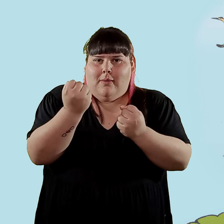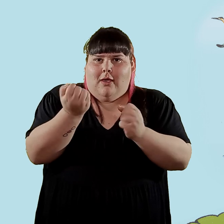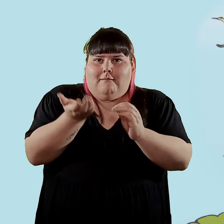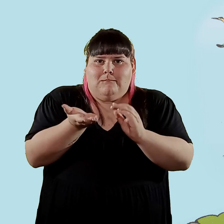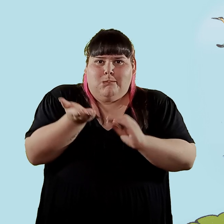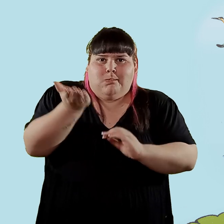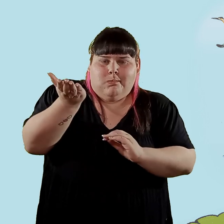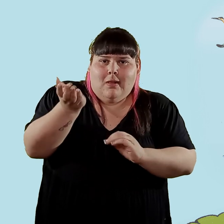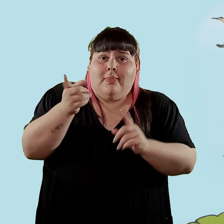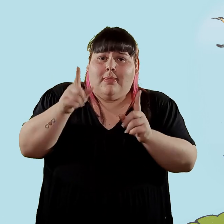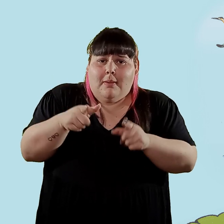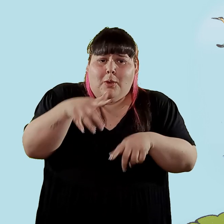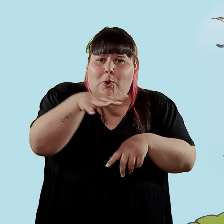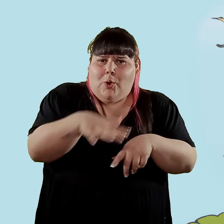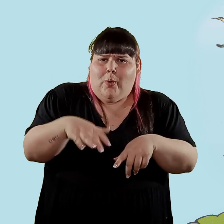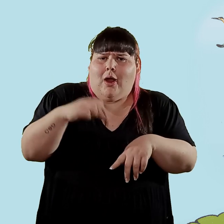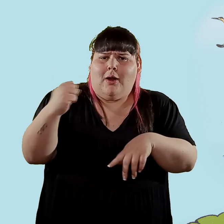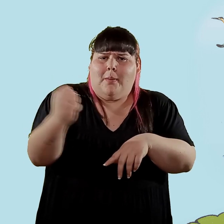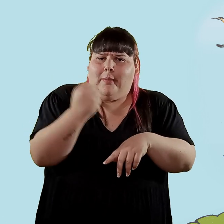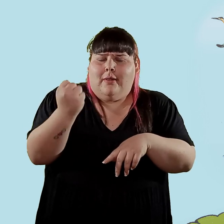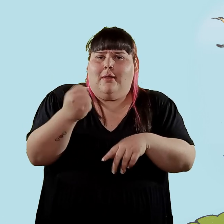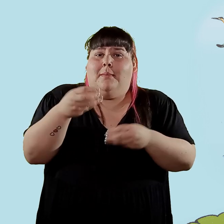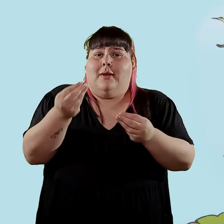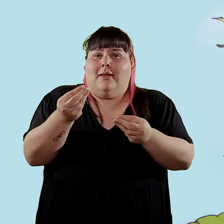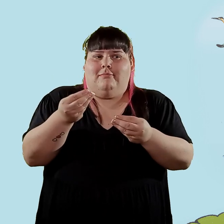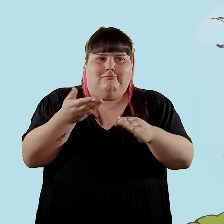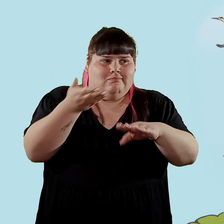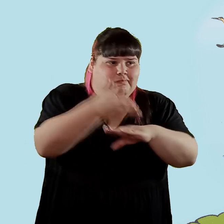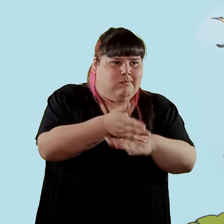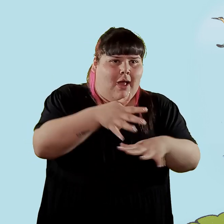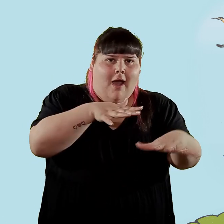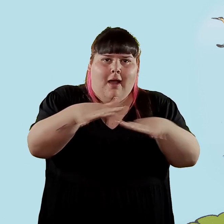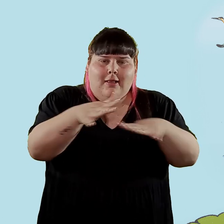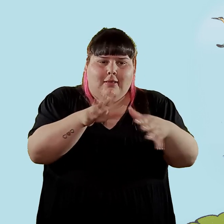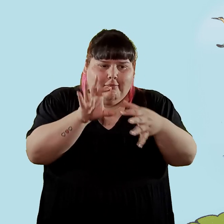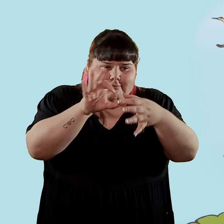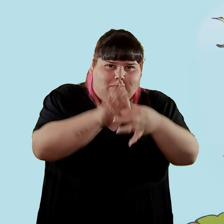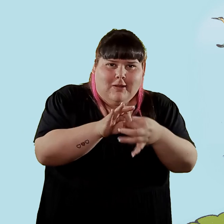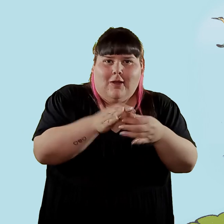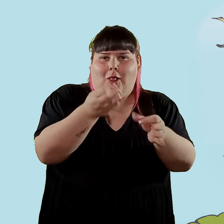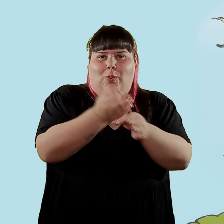sitios de relevancia para desarrollar actividades de educación ambiental.